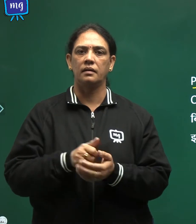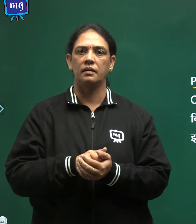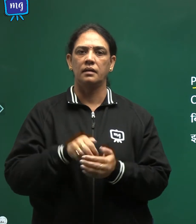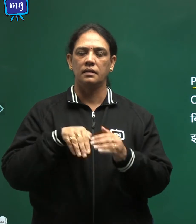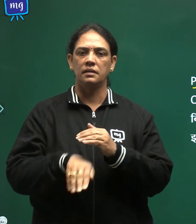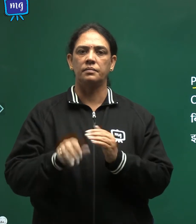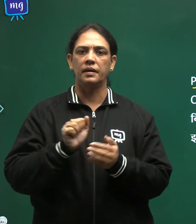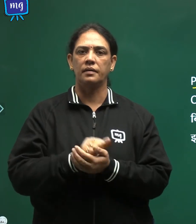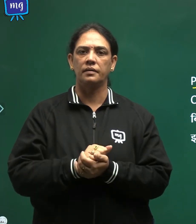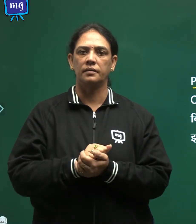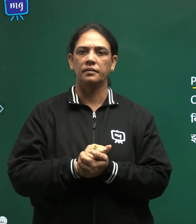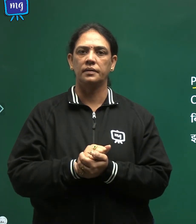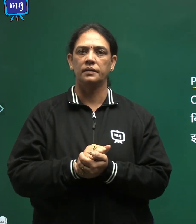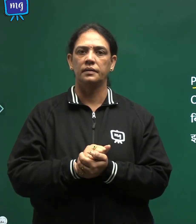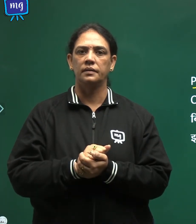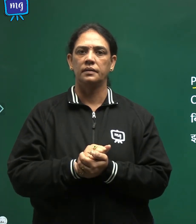जिसमें